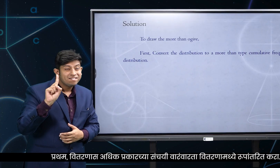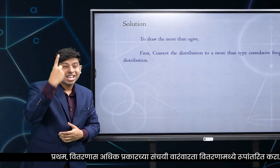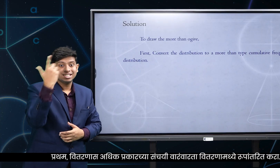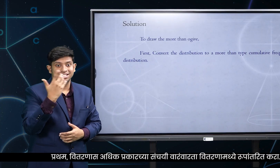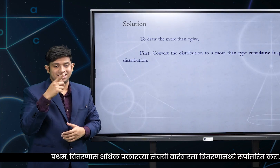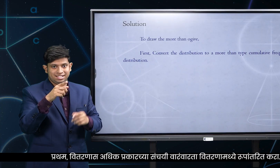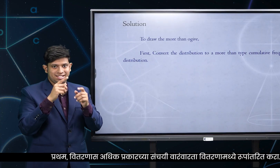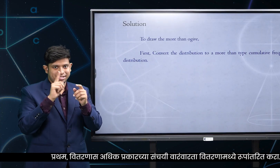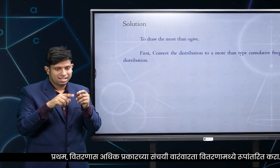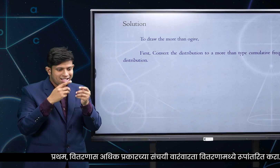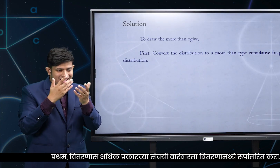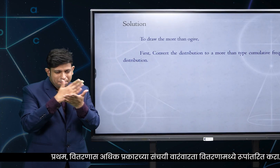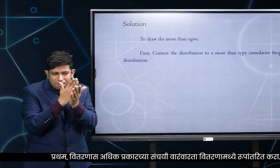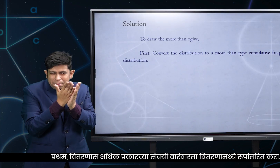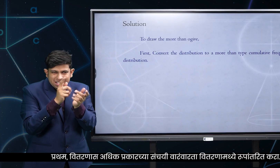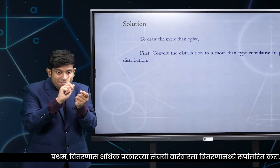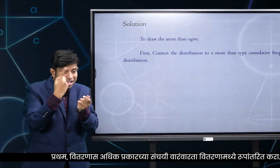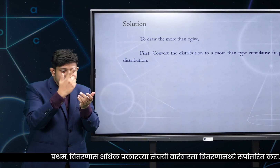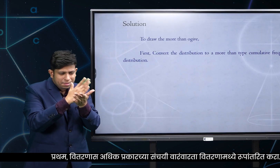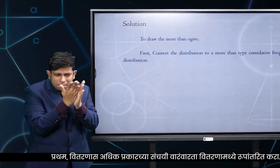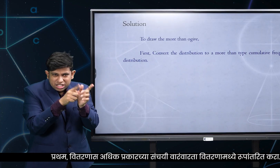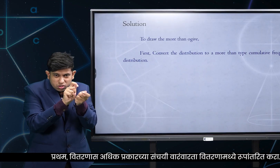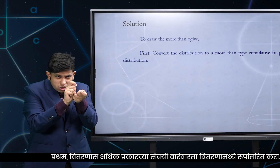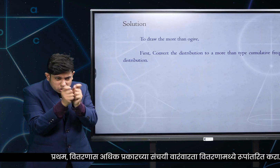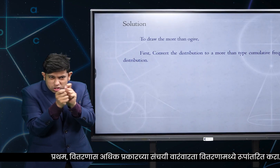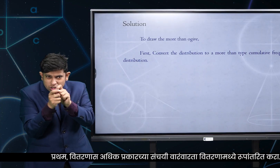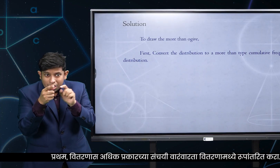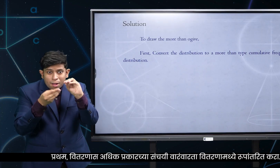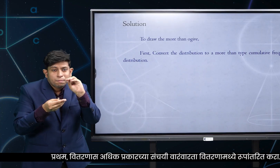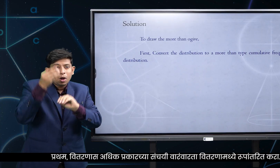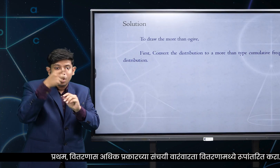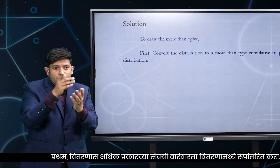प्रथम वितरणास अधिक प्रकारच्या संचयी वारंवारता वितरणांमध्ये रूपांतरित करा.